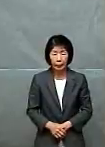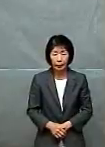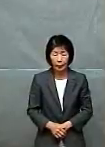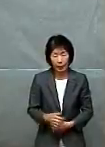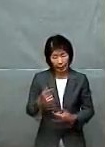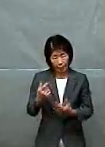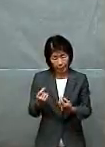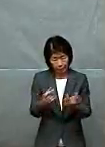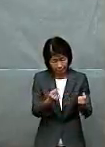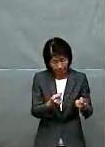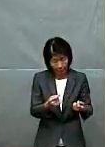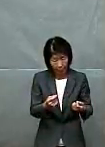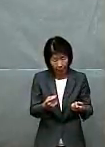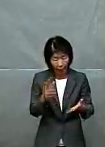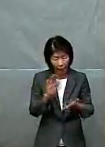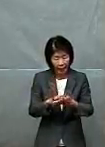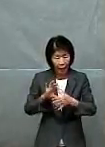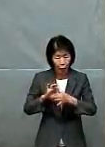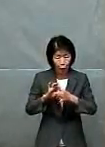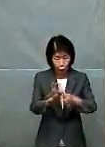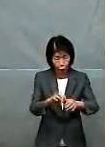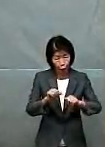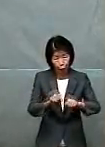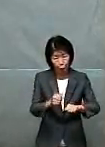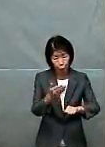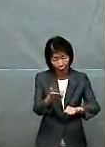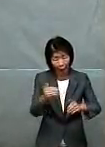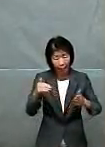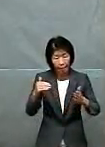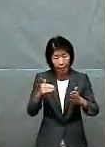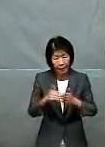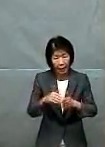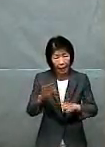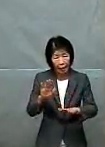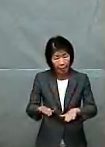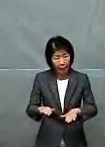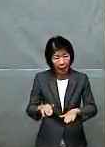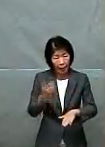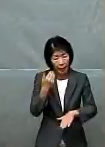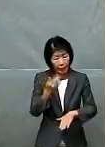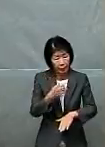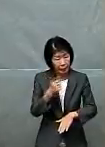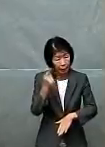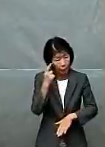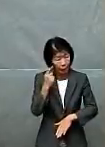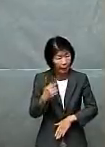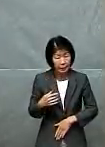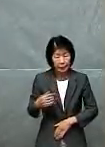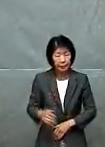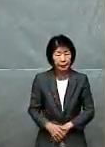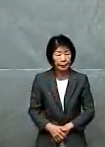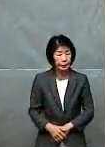きちんとした手続きを取るのかどうかまでちょっと今聞いてみたいと思いますが、はい、